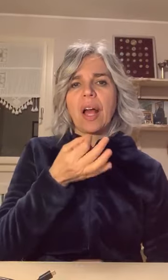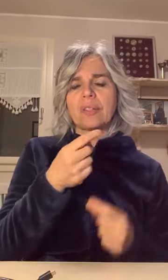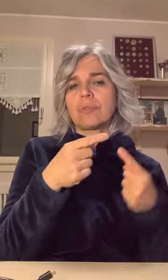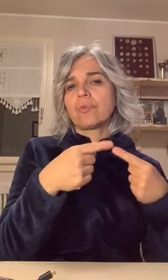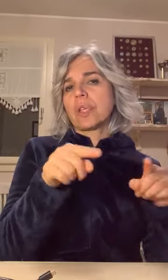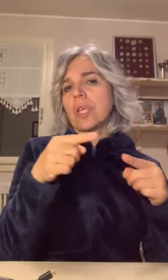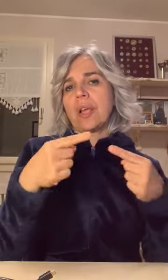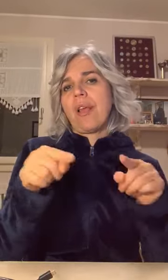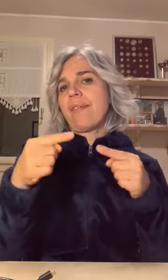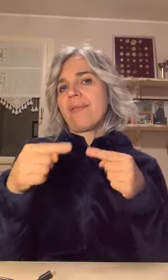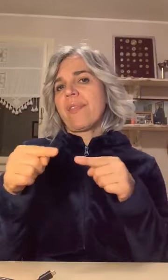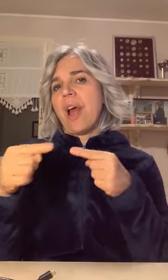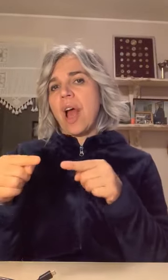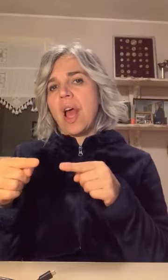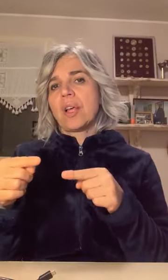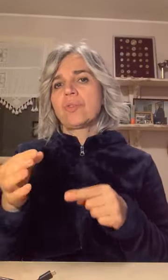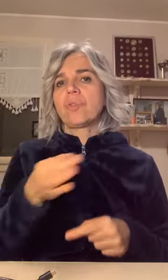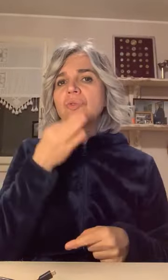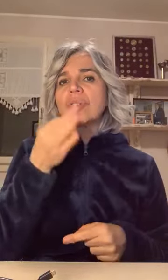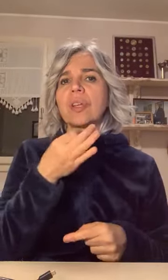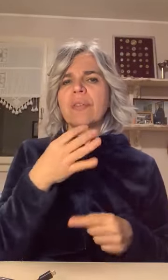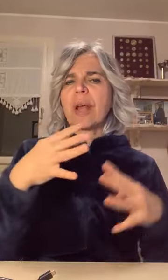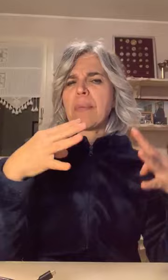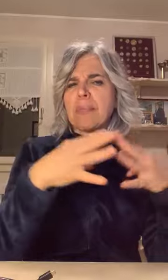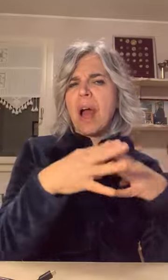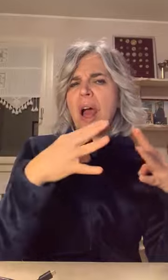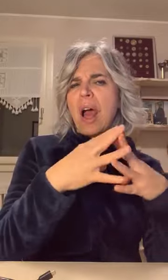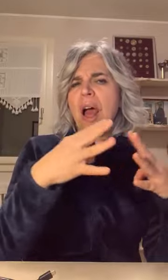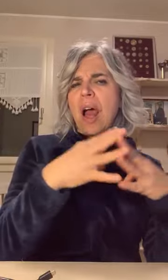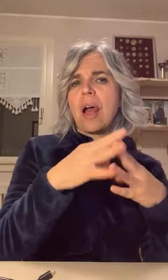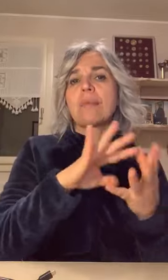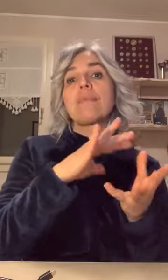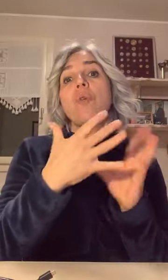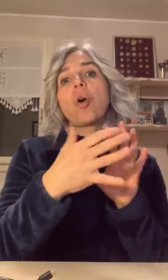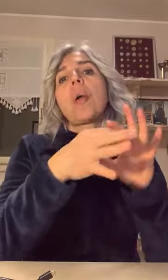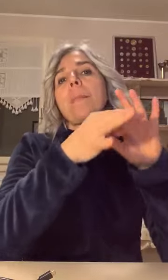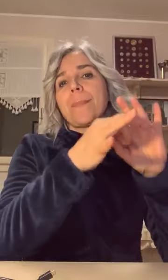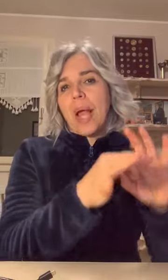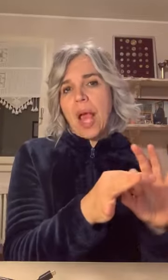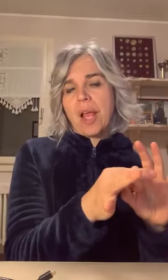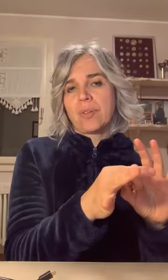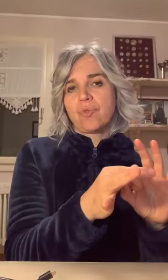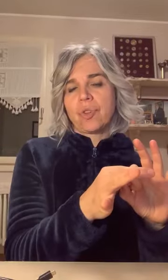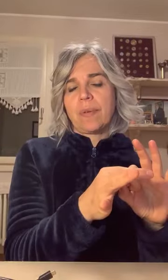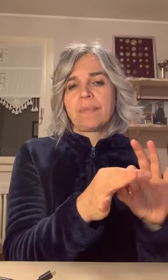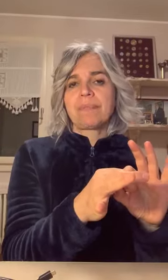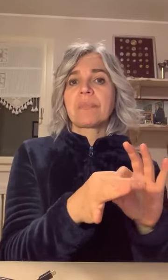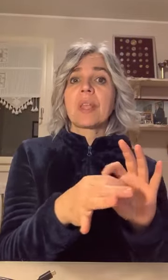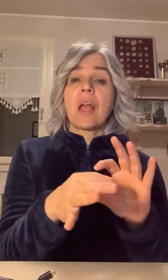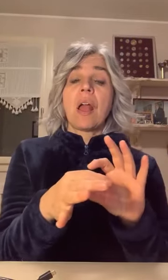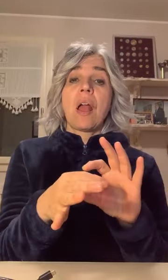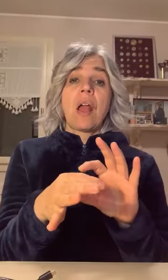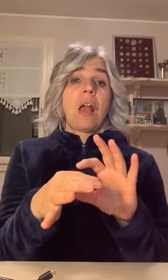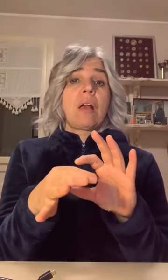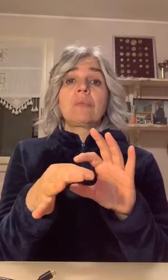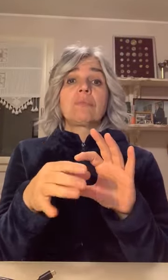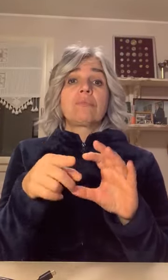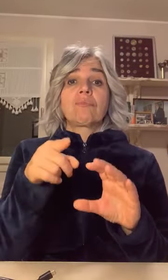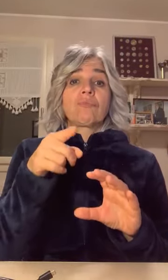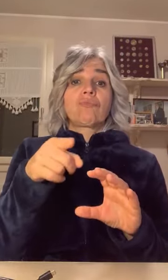un conflitto, essere in pace. Ma quella pace non vuol dire quella pace che il Signore ci sta insegnando. È una